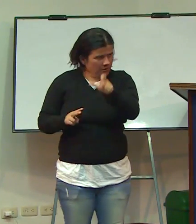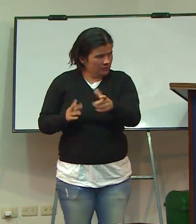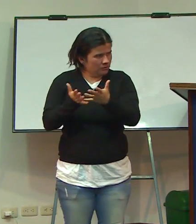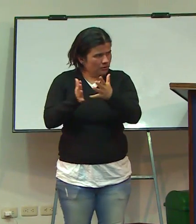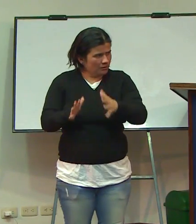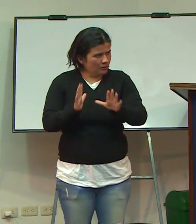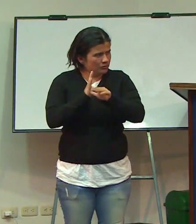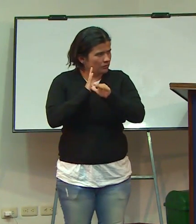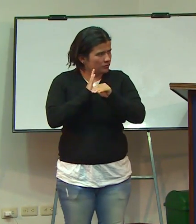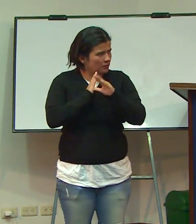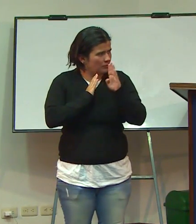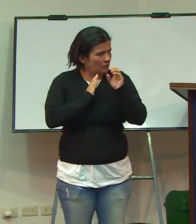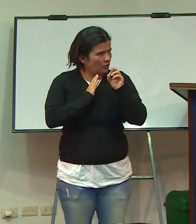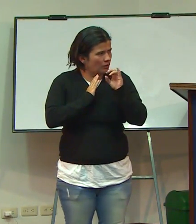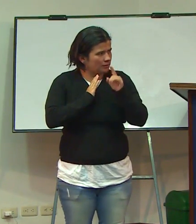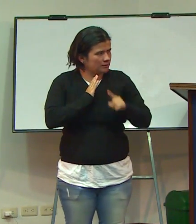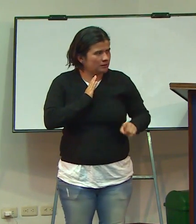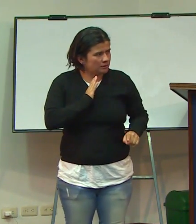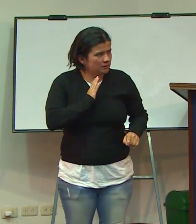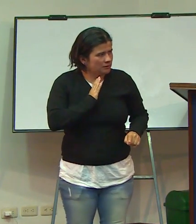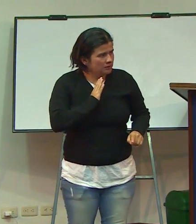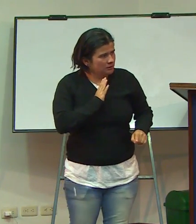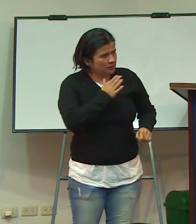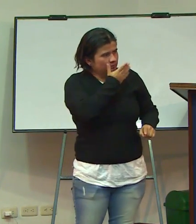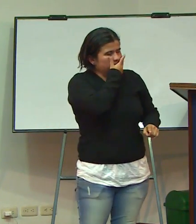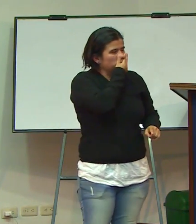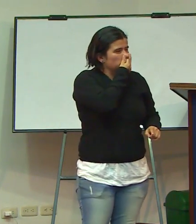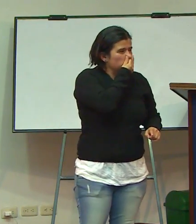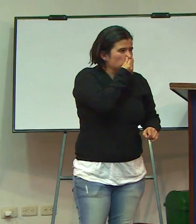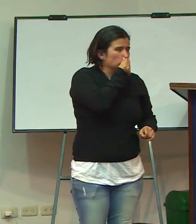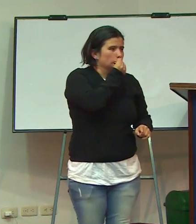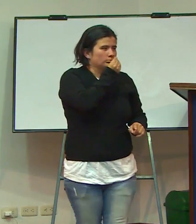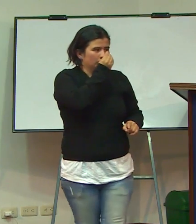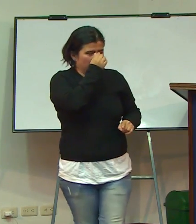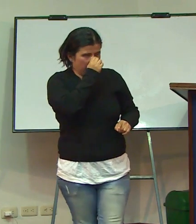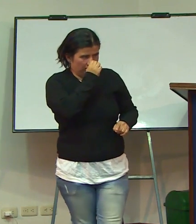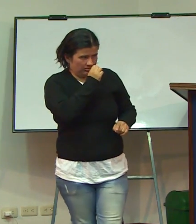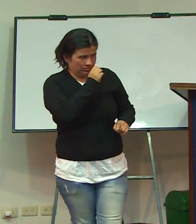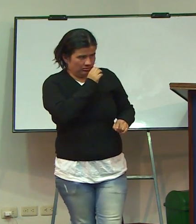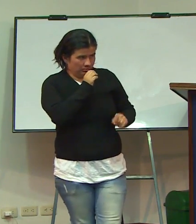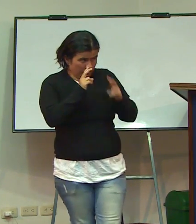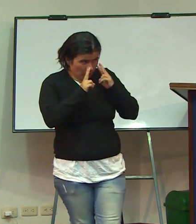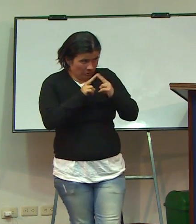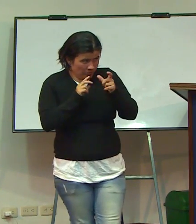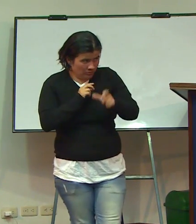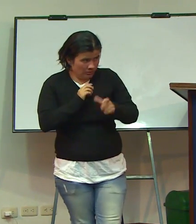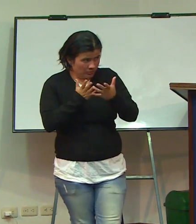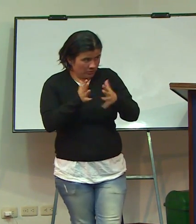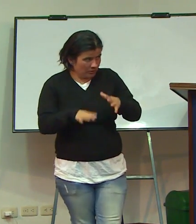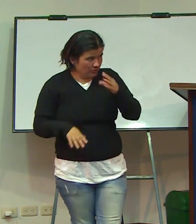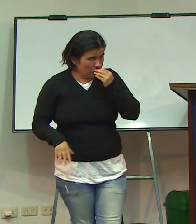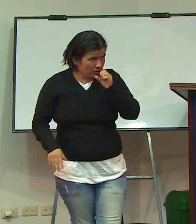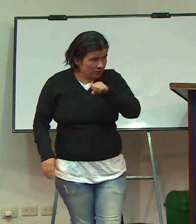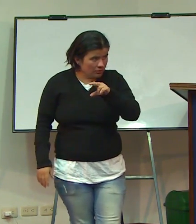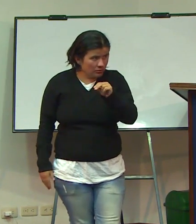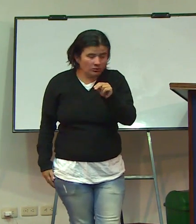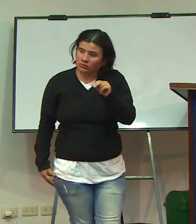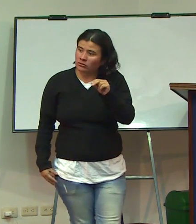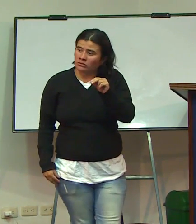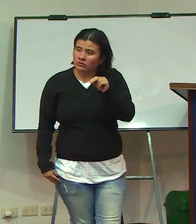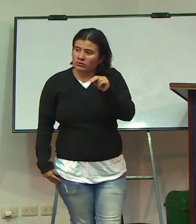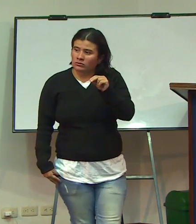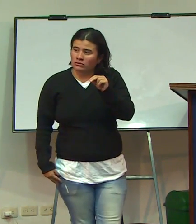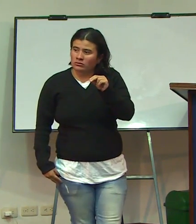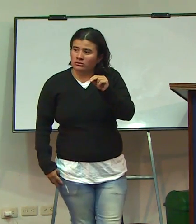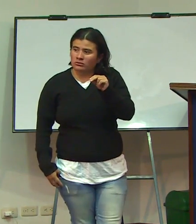oportunidad antes, un estudiante que se llamaba Boris, licenciado en sociales, él, no sé si de pronto usted tuvo la